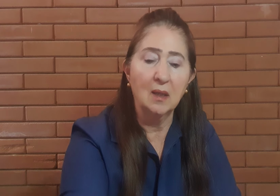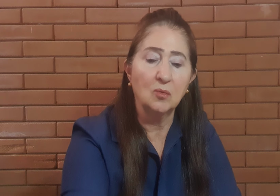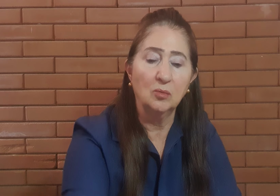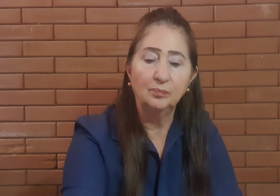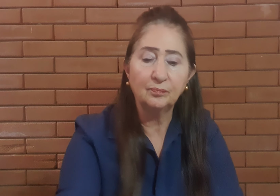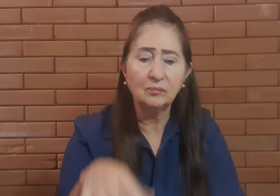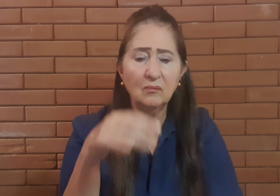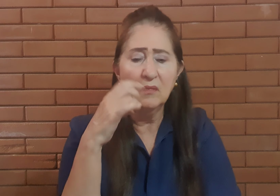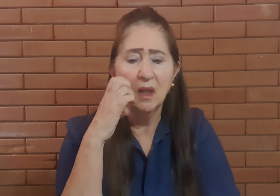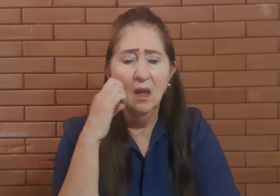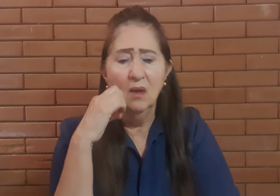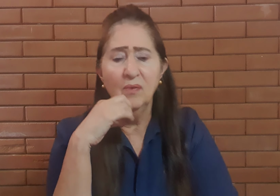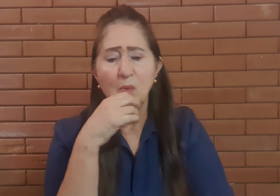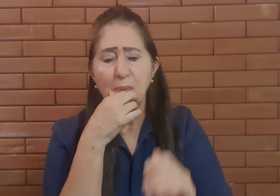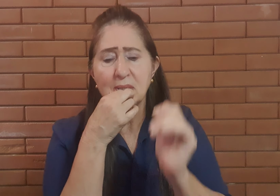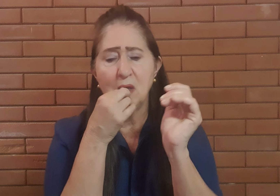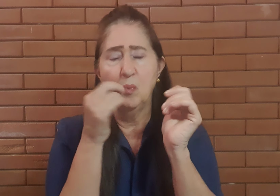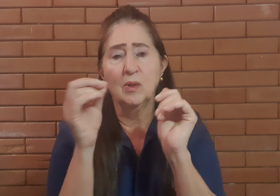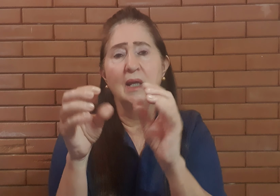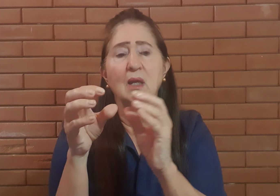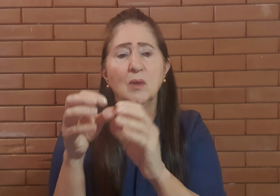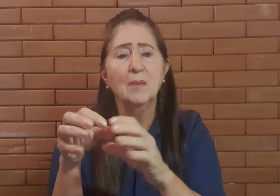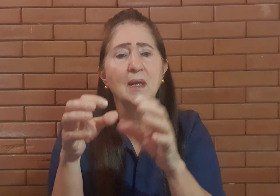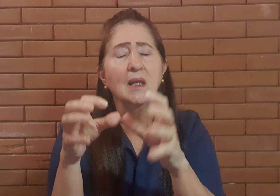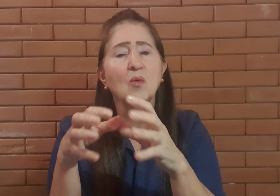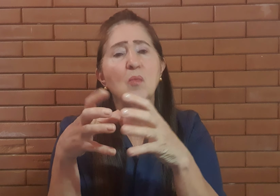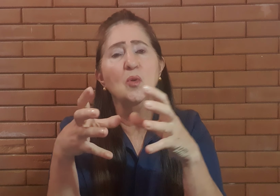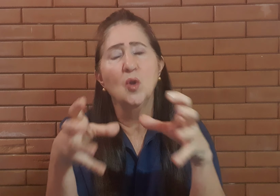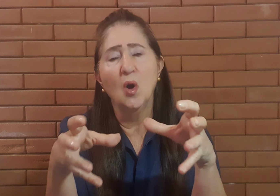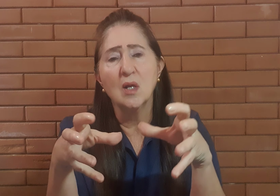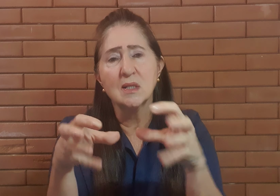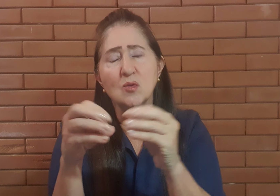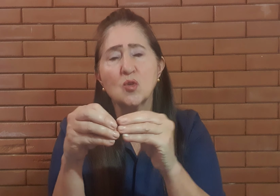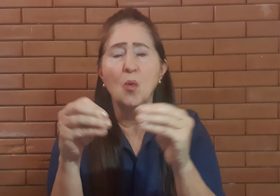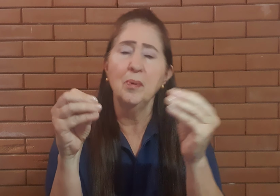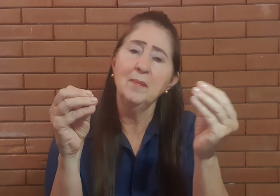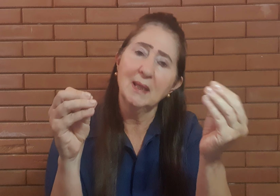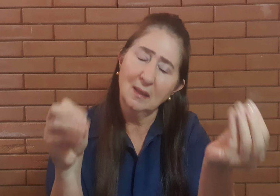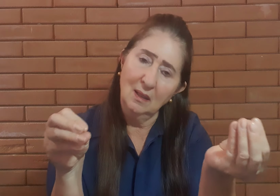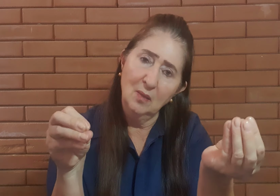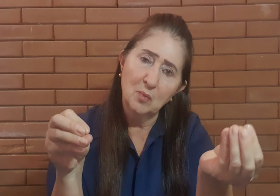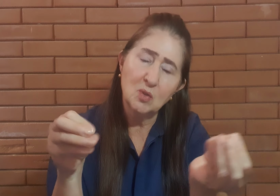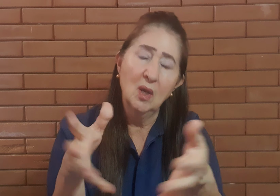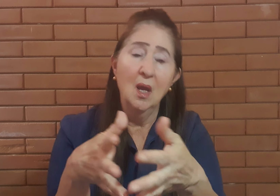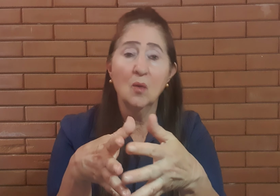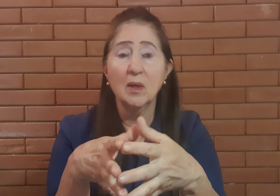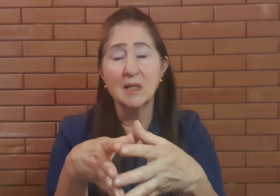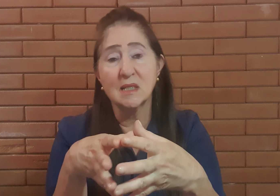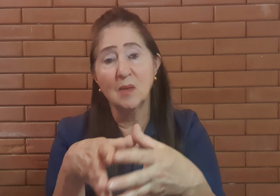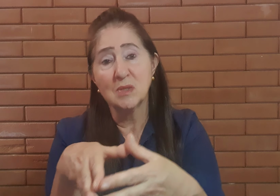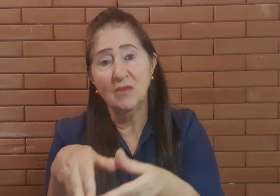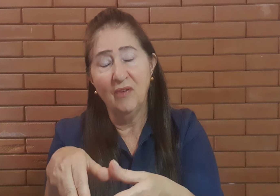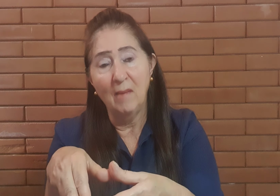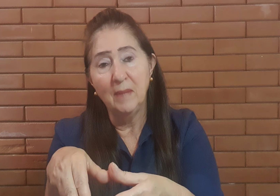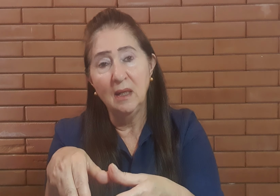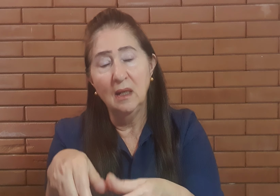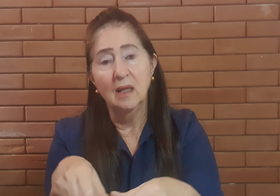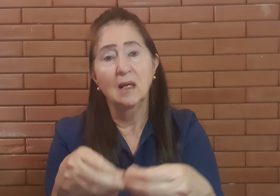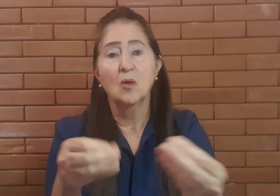entendimento, vamos pensar um pouquinho na maneira como nós nos cumprimentamos quando estamos em família, com